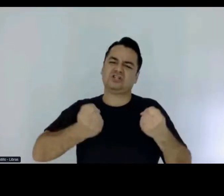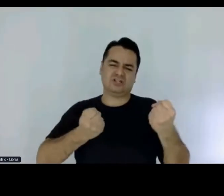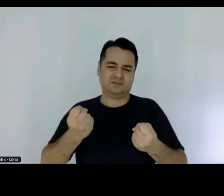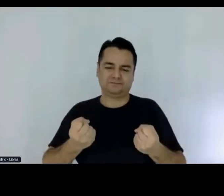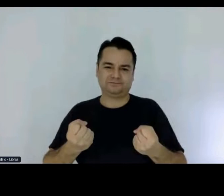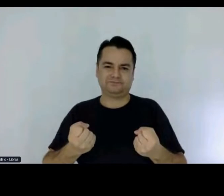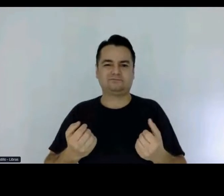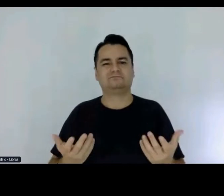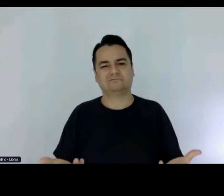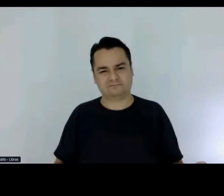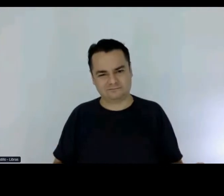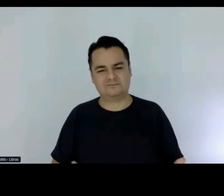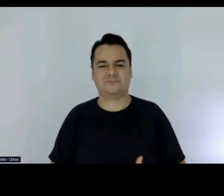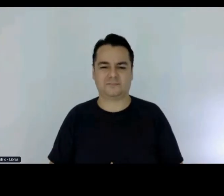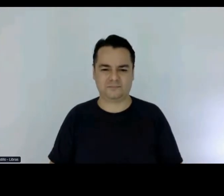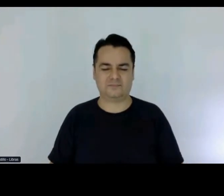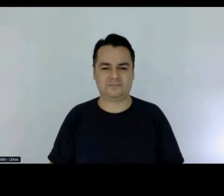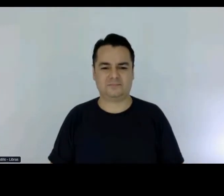né?